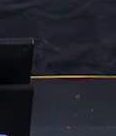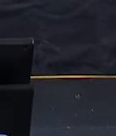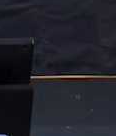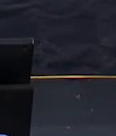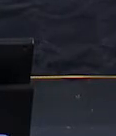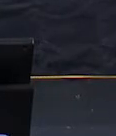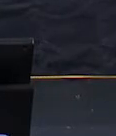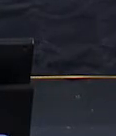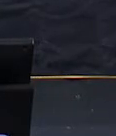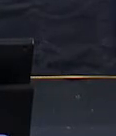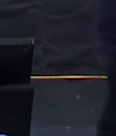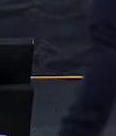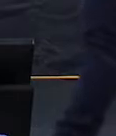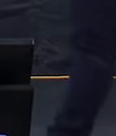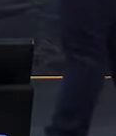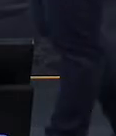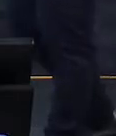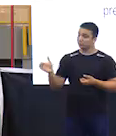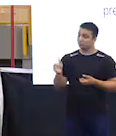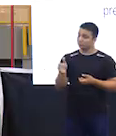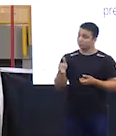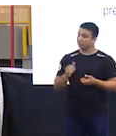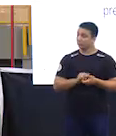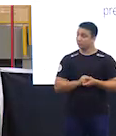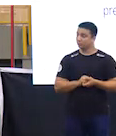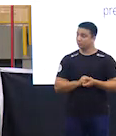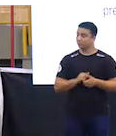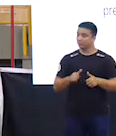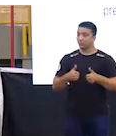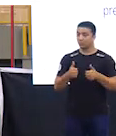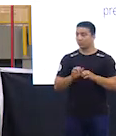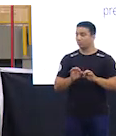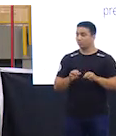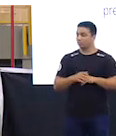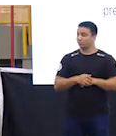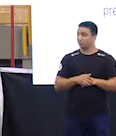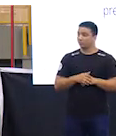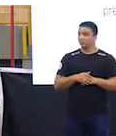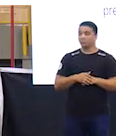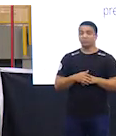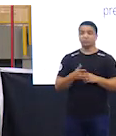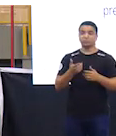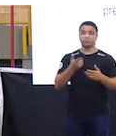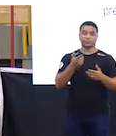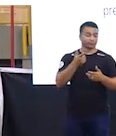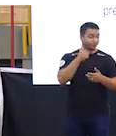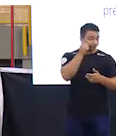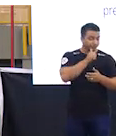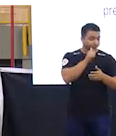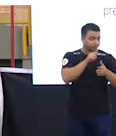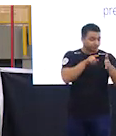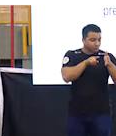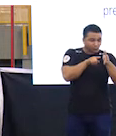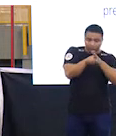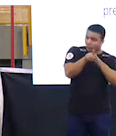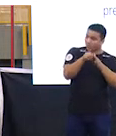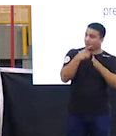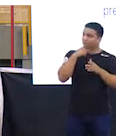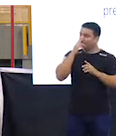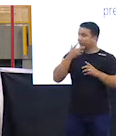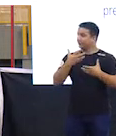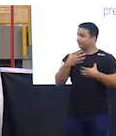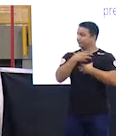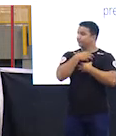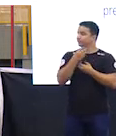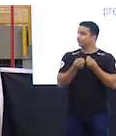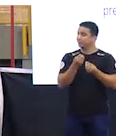Enem. Uma consumidora ficou contrariada ao perceber que determinado